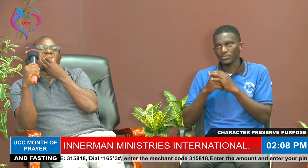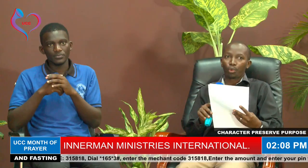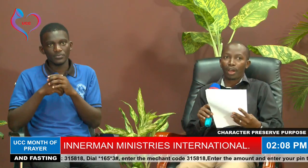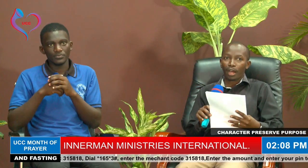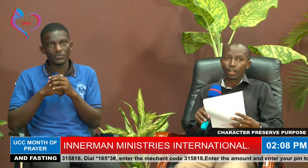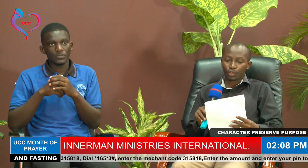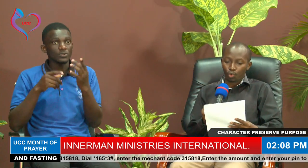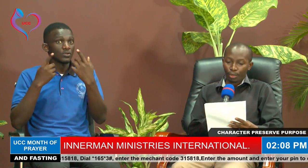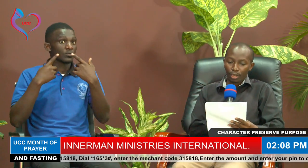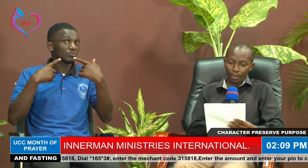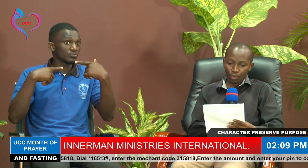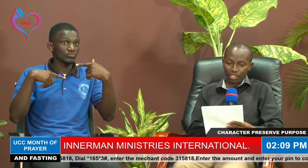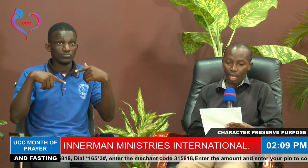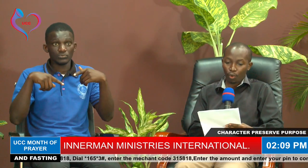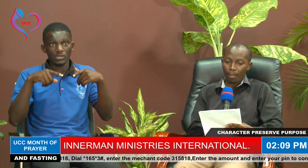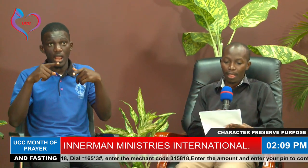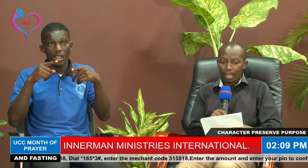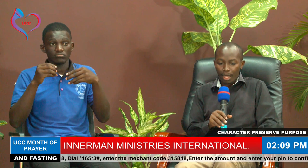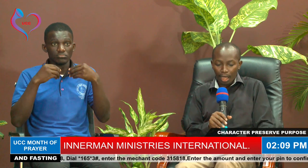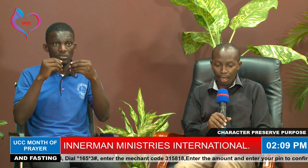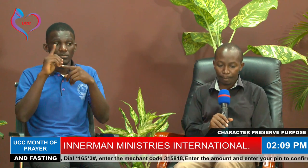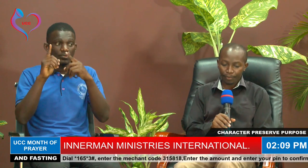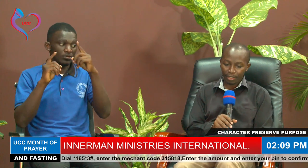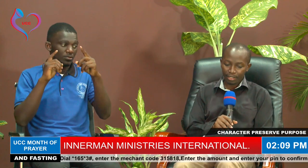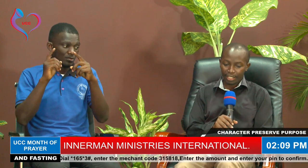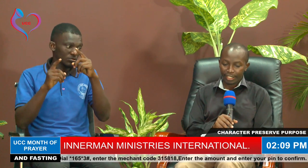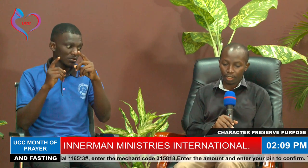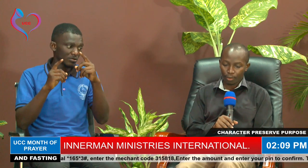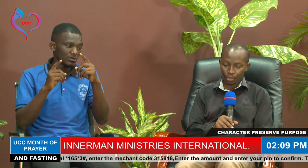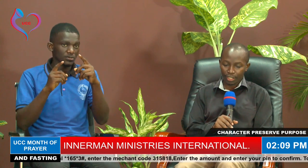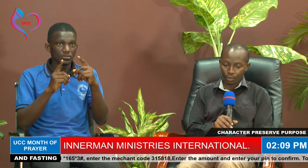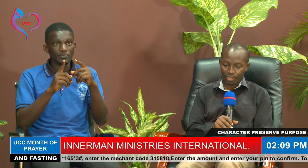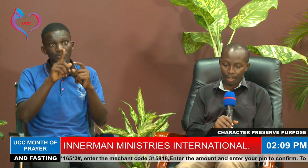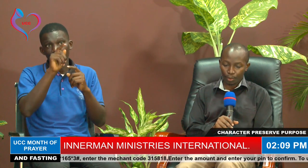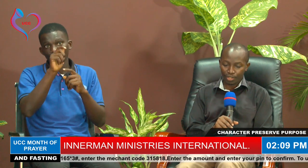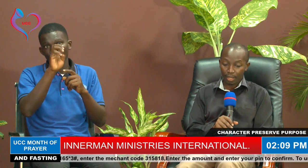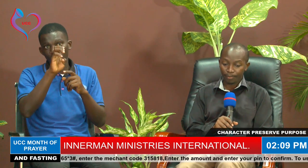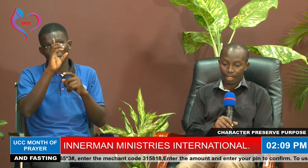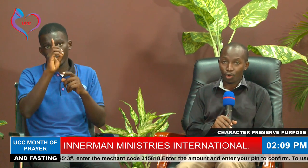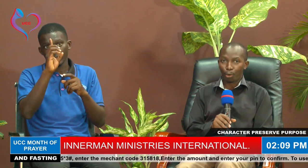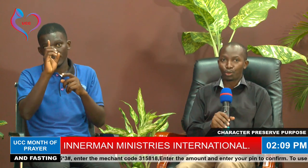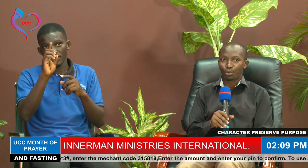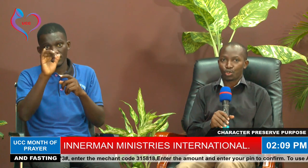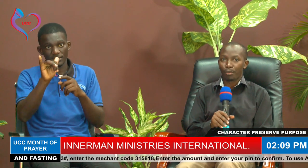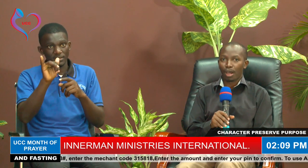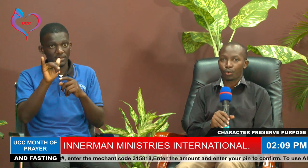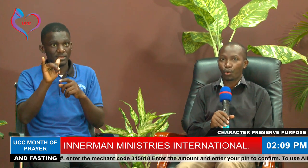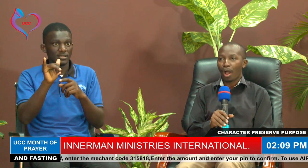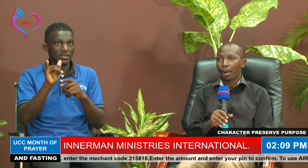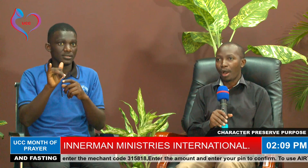tujja kubanga tubi batusako Teddy question yetu sina bakoza obulumu tubisoma kulwaba